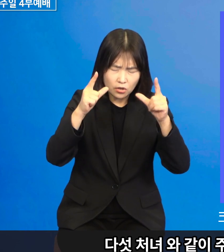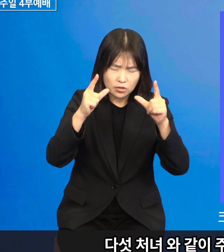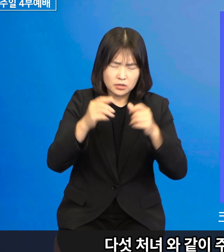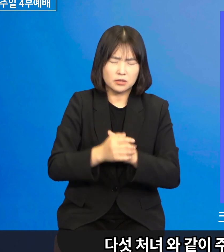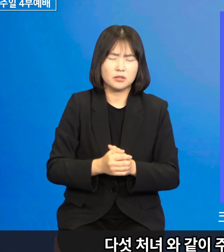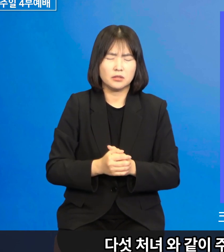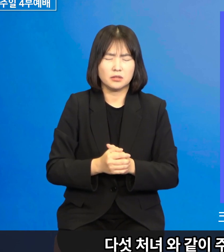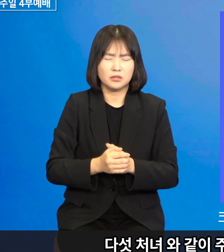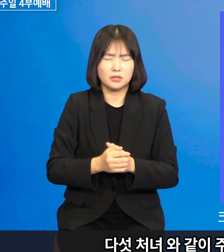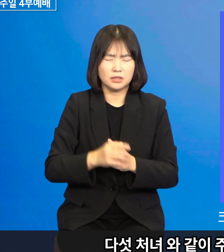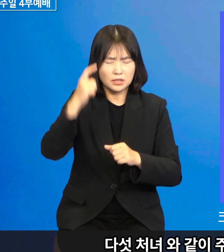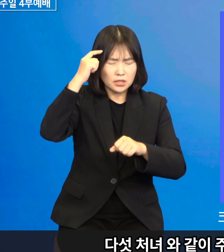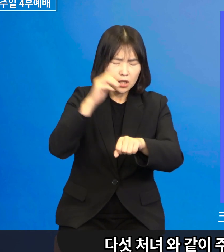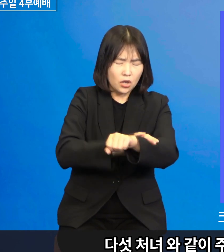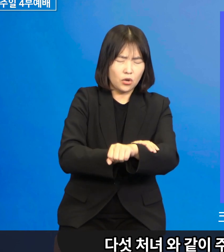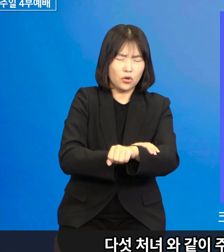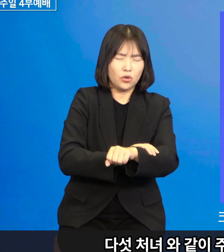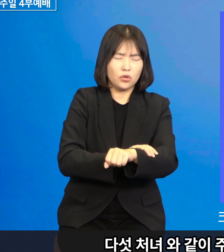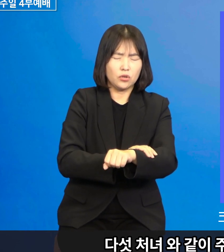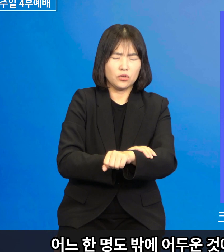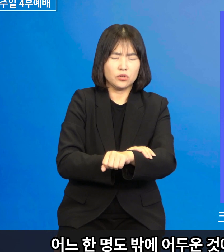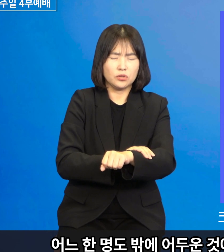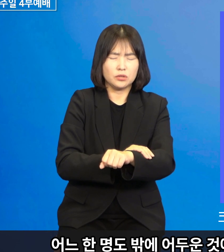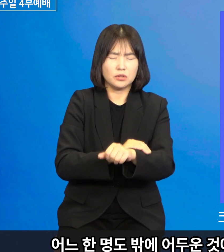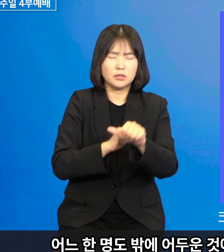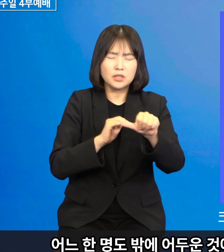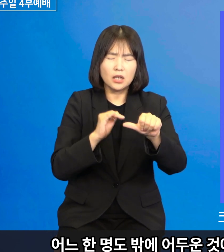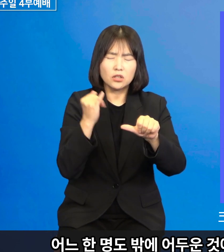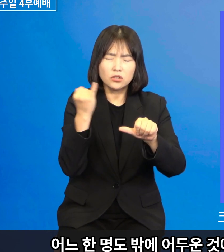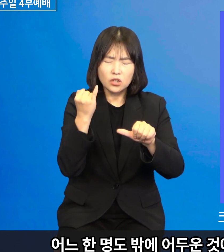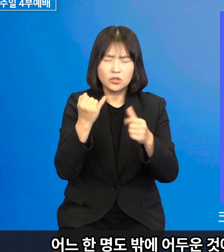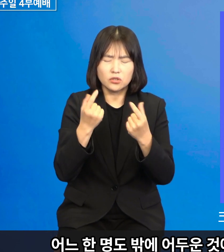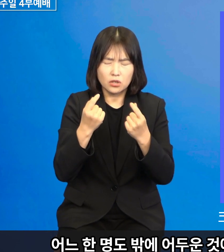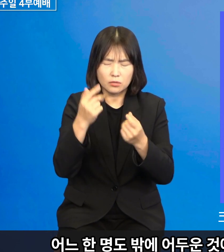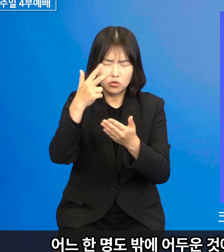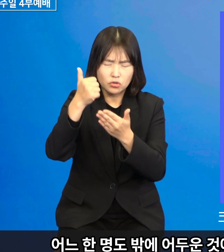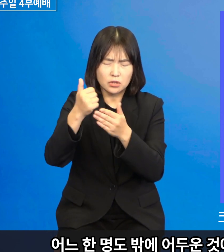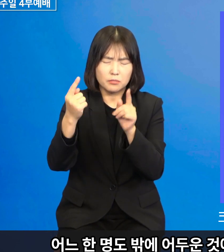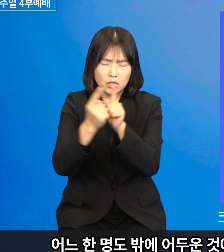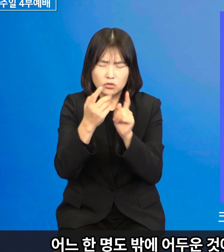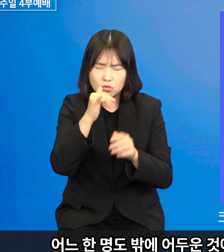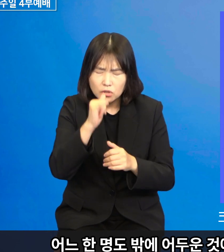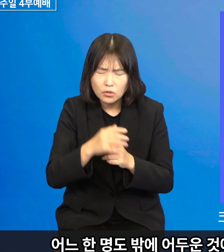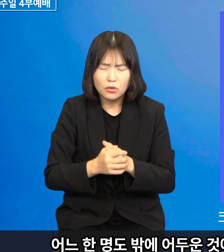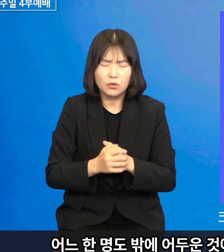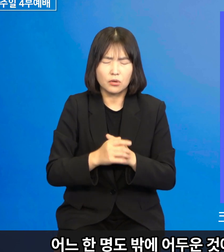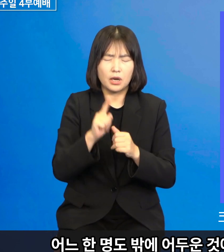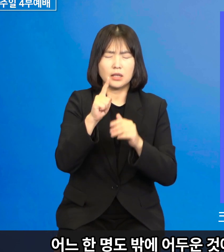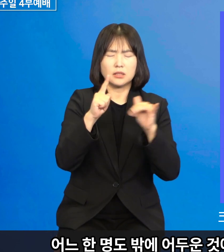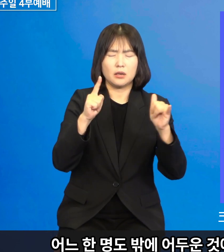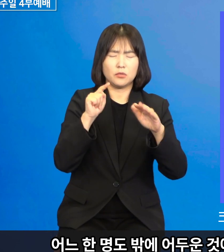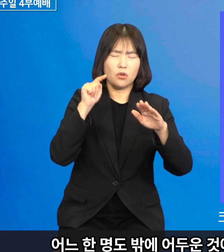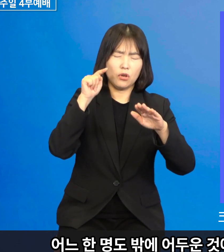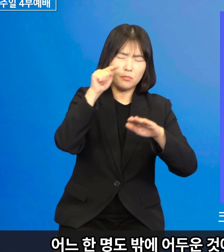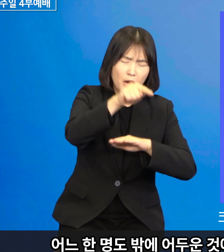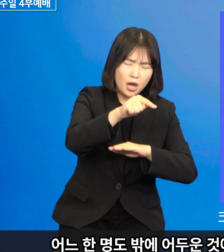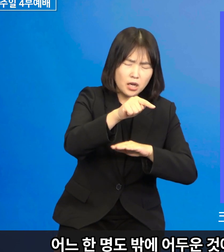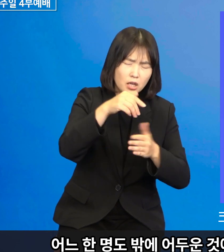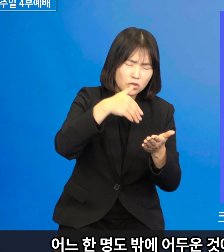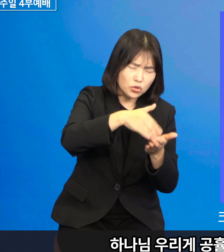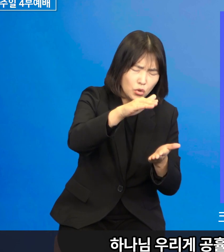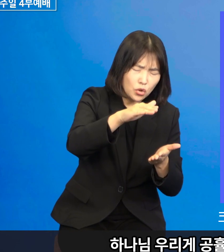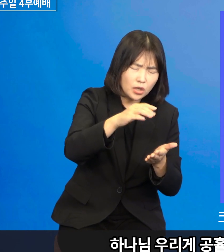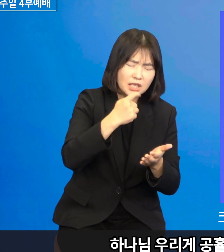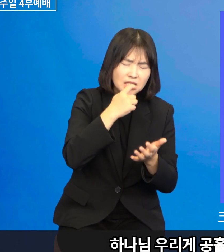다섯 처녀와 같이 주님을 맞이할 수 있도록 어느 한 명도 밖에 어두운 것에 쫓겨나 이를 가는 일이